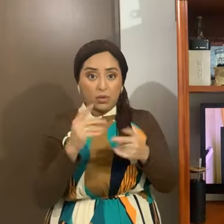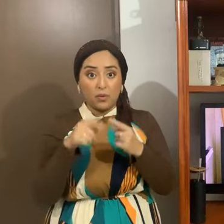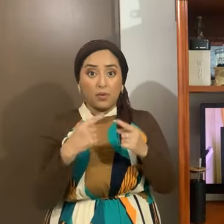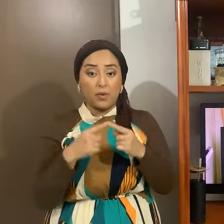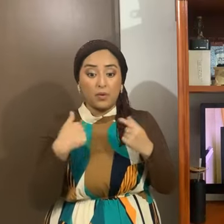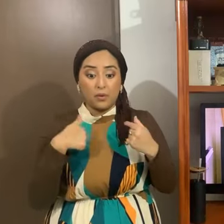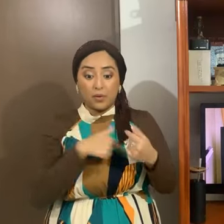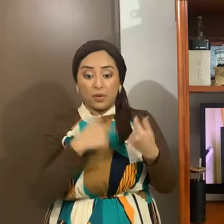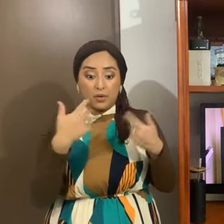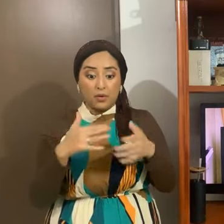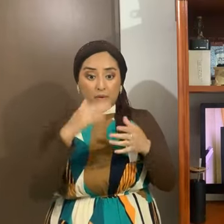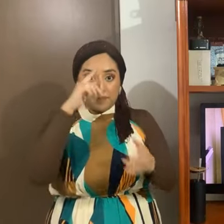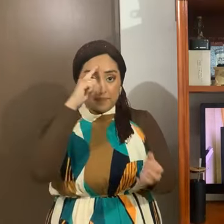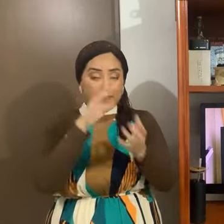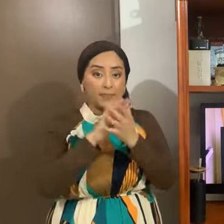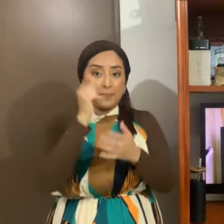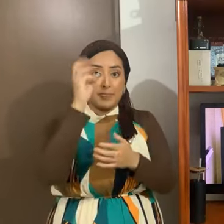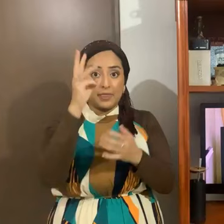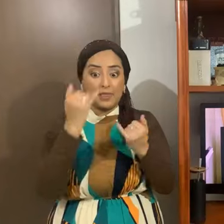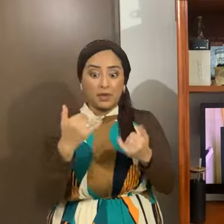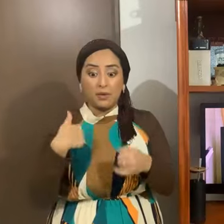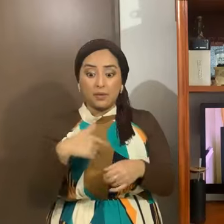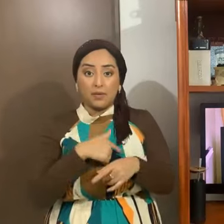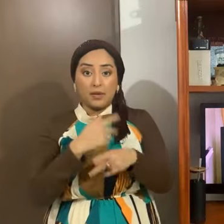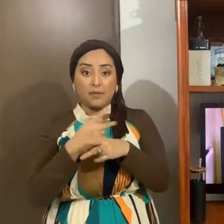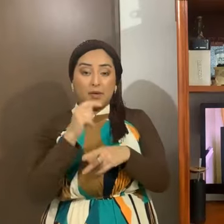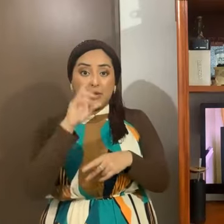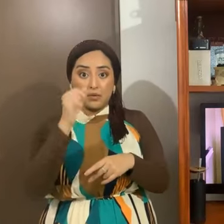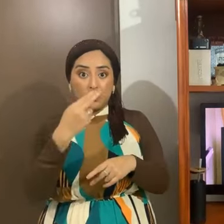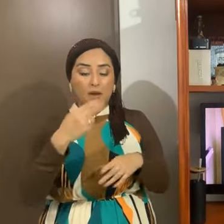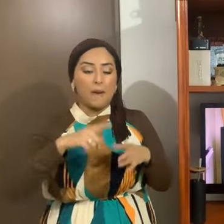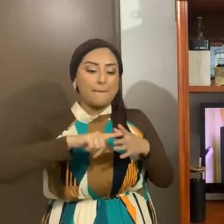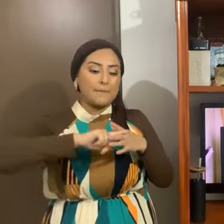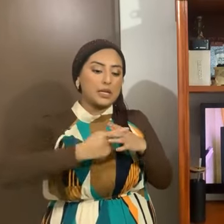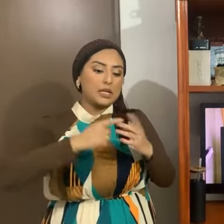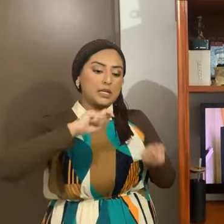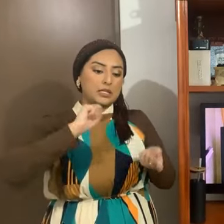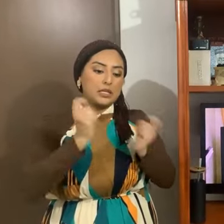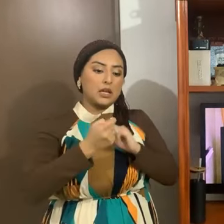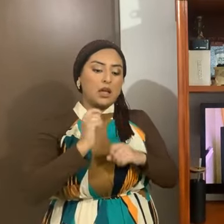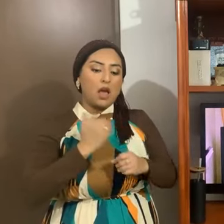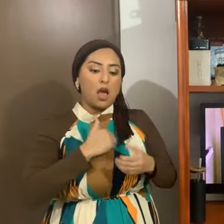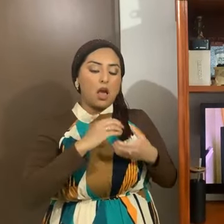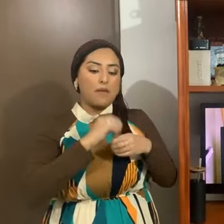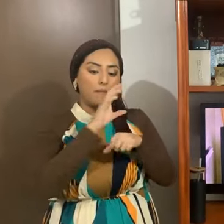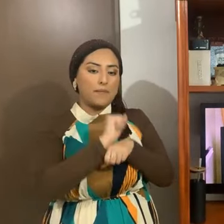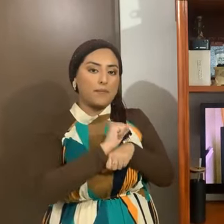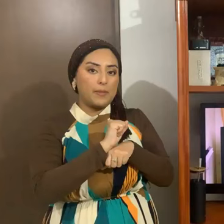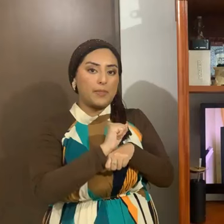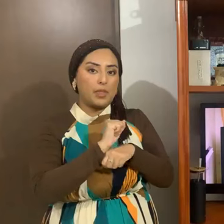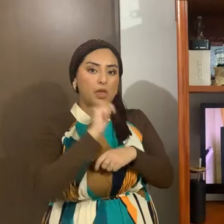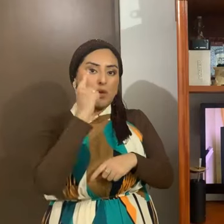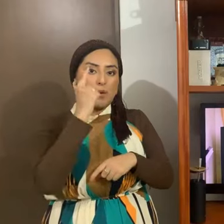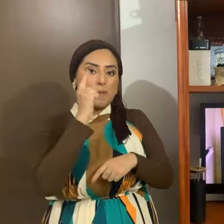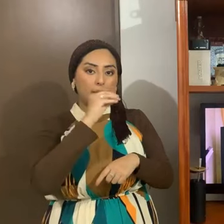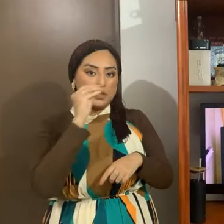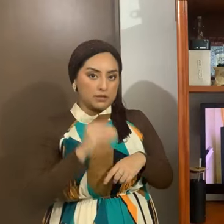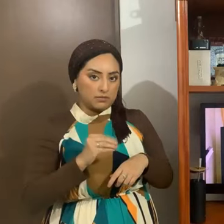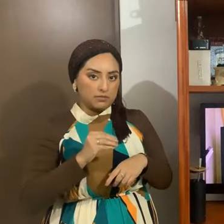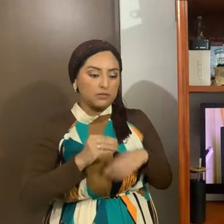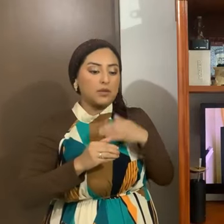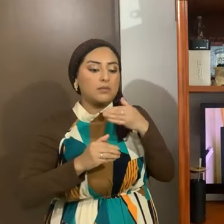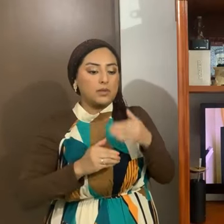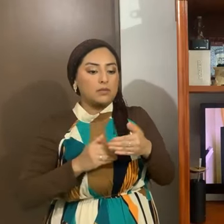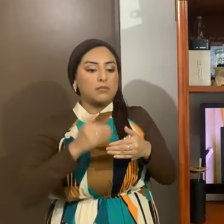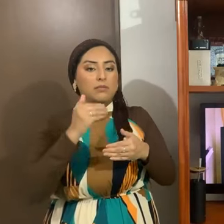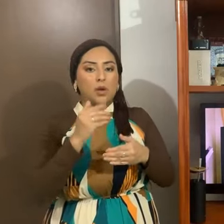ya somos creyentes y cuando ya guardamos Torah es comenzar cambiando nuestros hábitos un 1%.